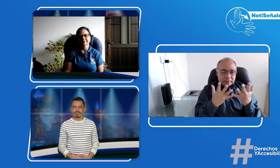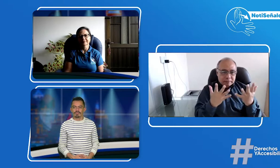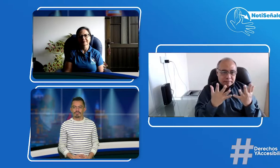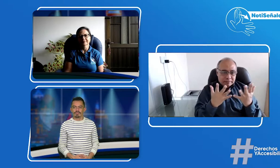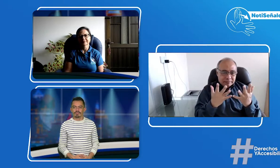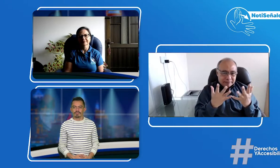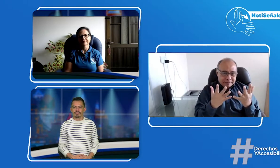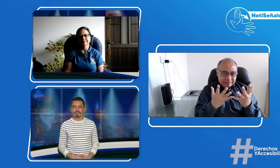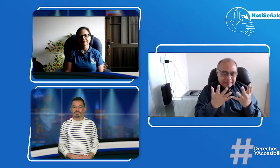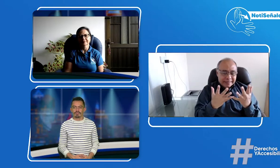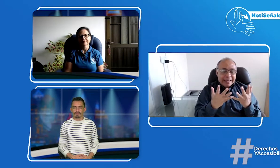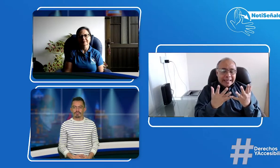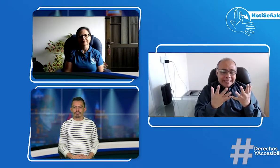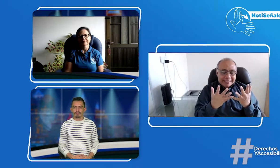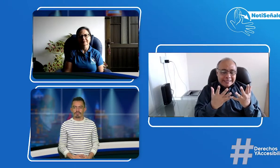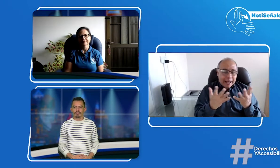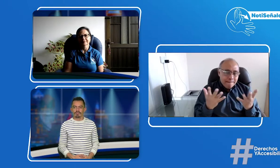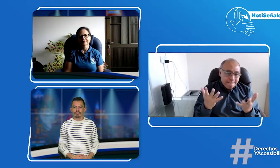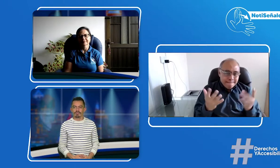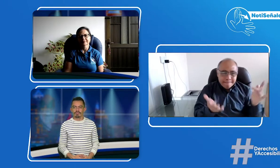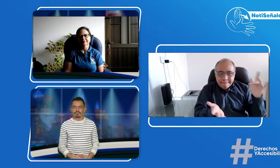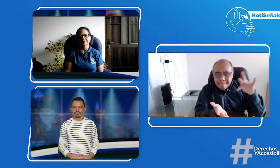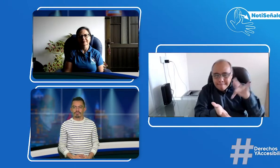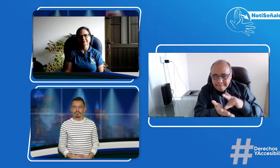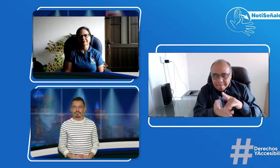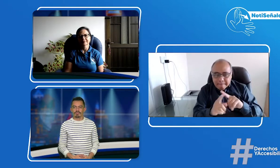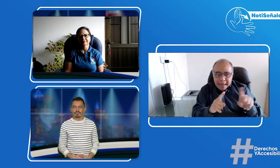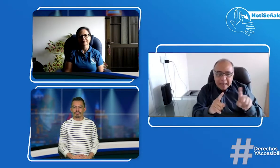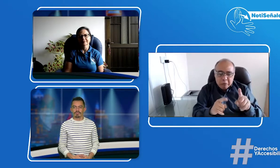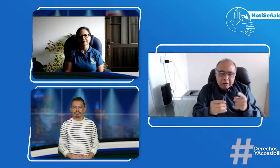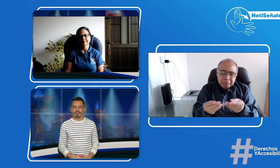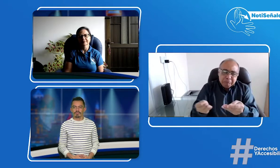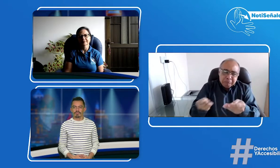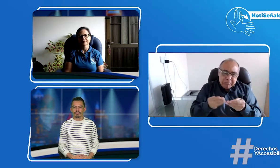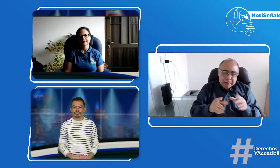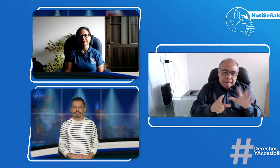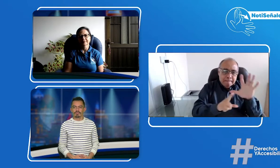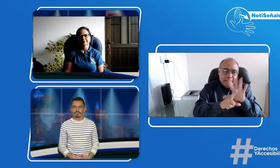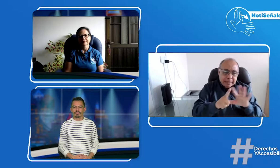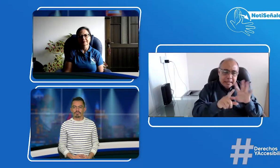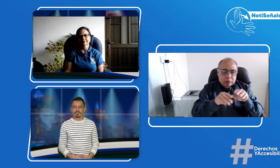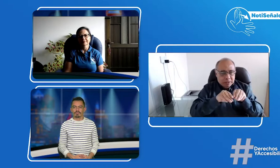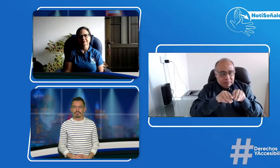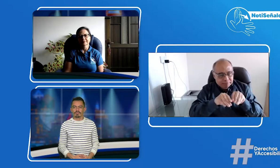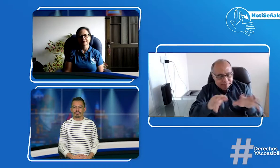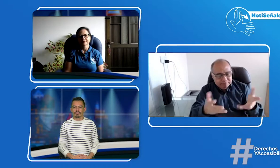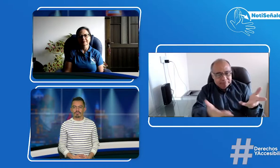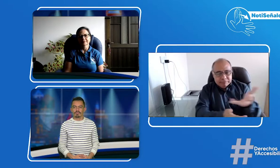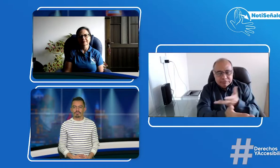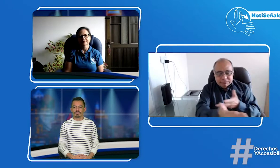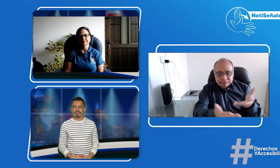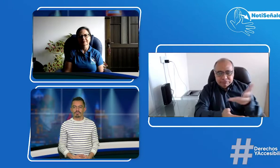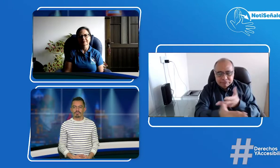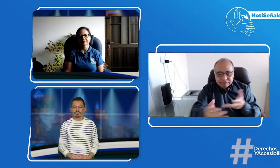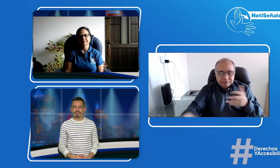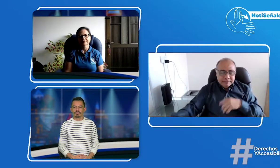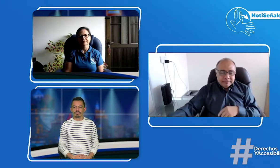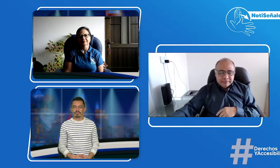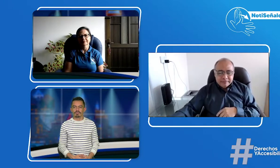es Luz Mari López. Ella no pudo estar con nosotros. Ella es de Corpsac, pero nos ha enviado su video